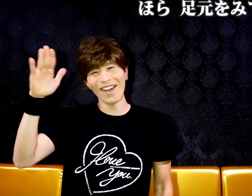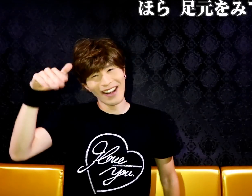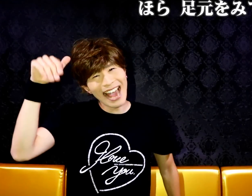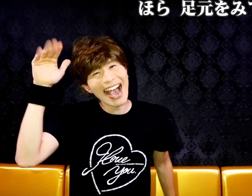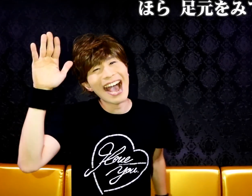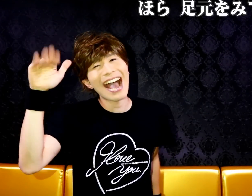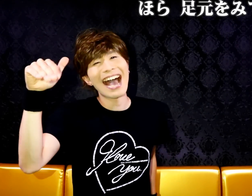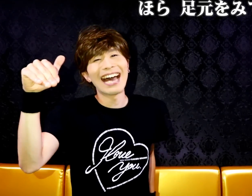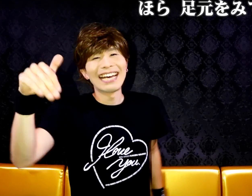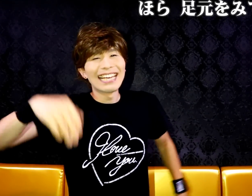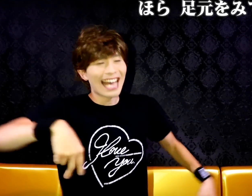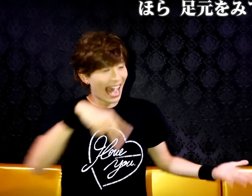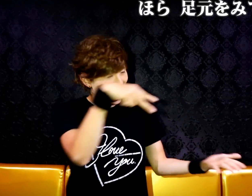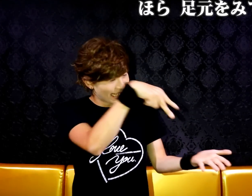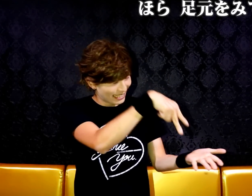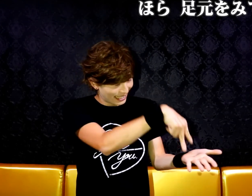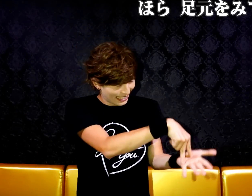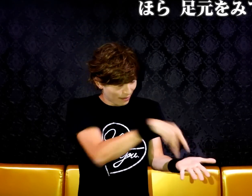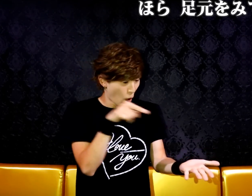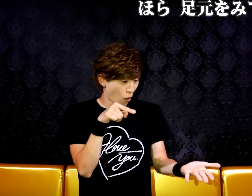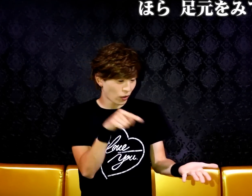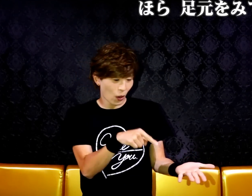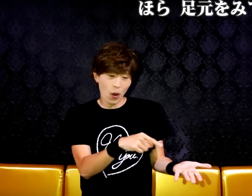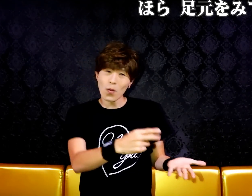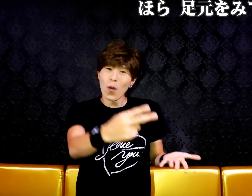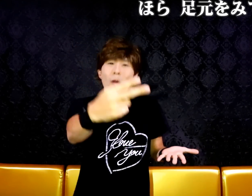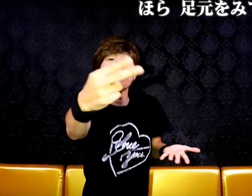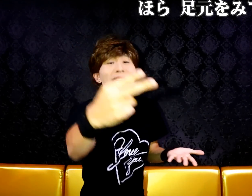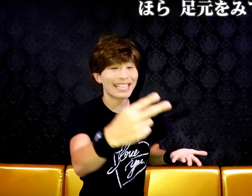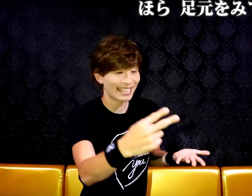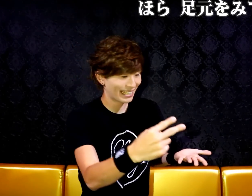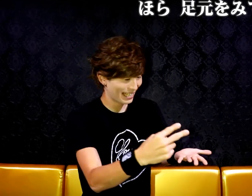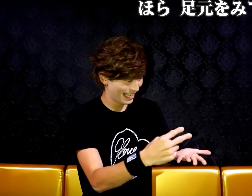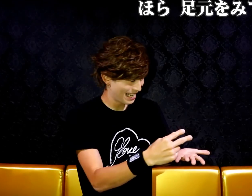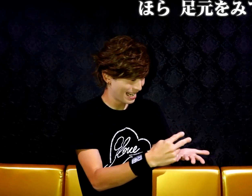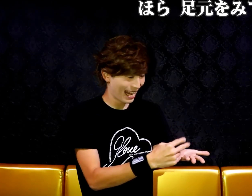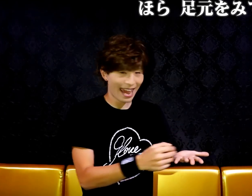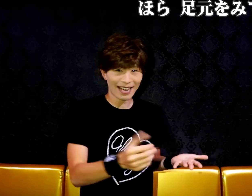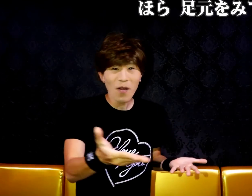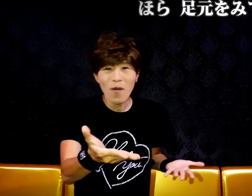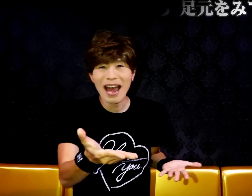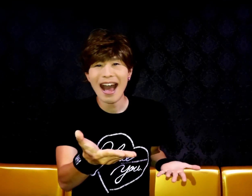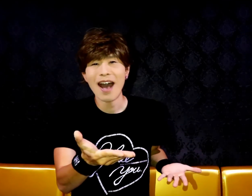ほら、足元を見てごら